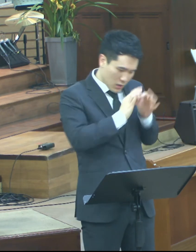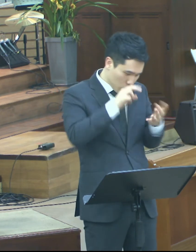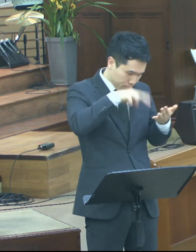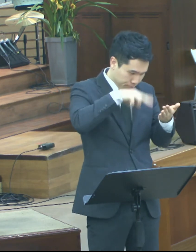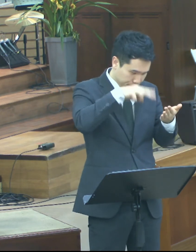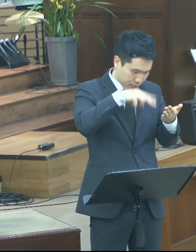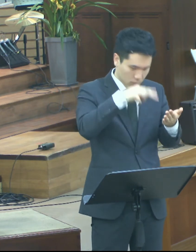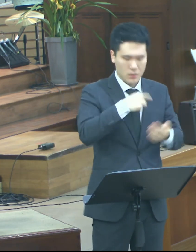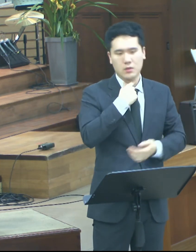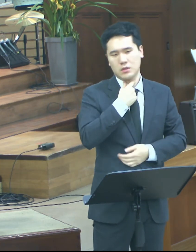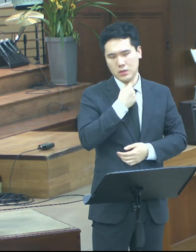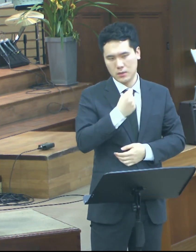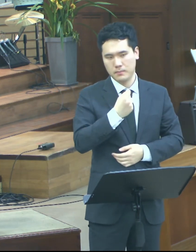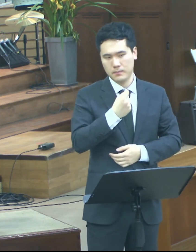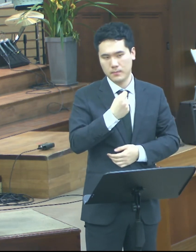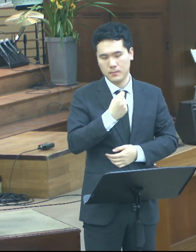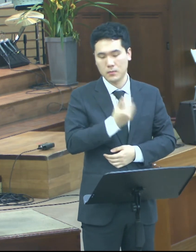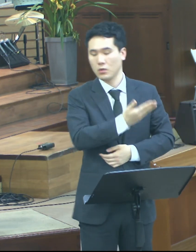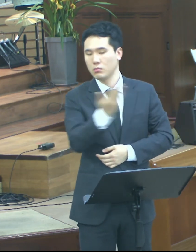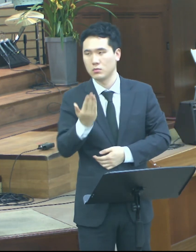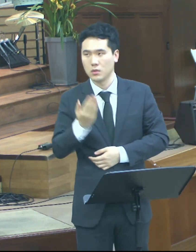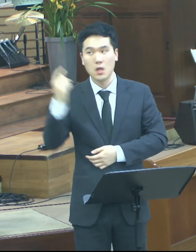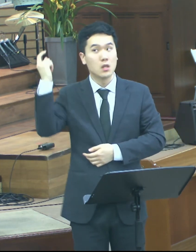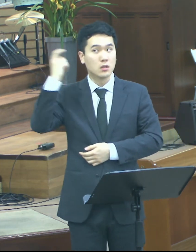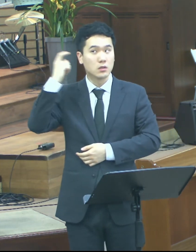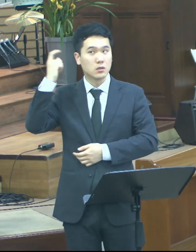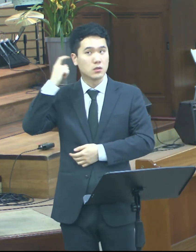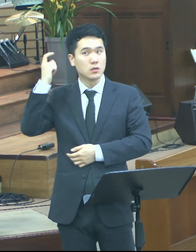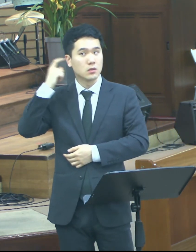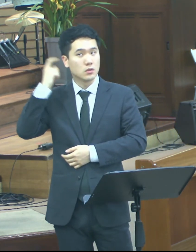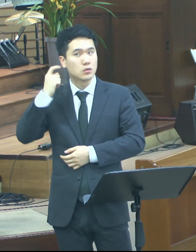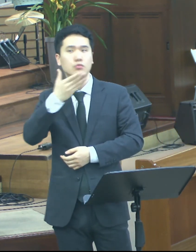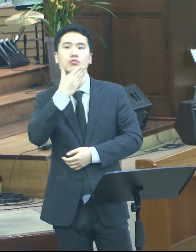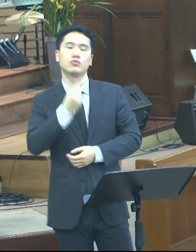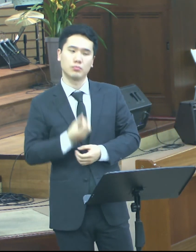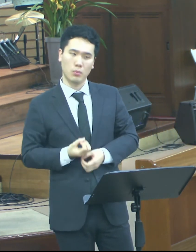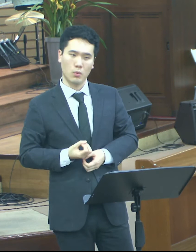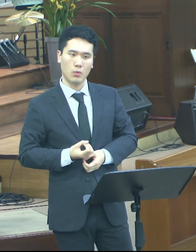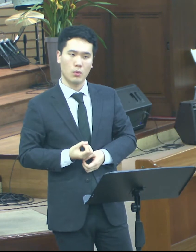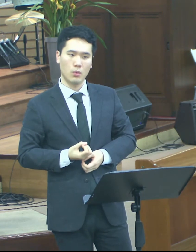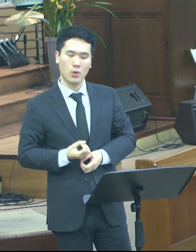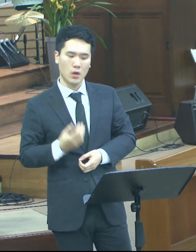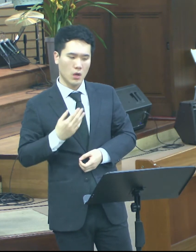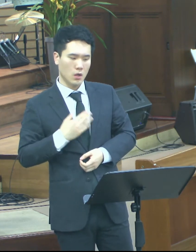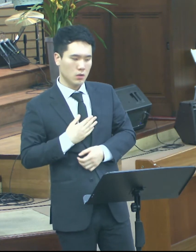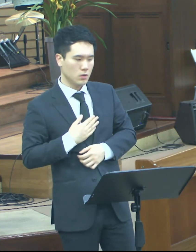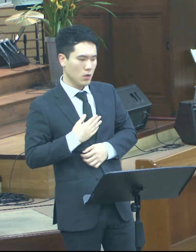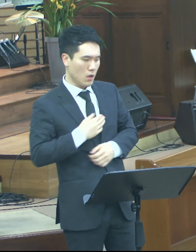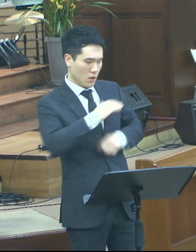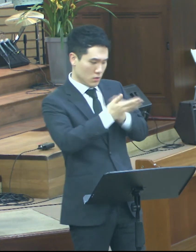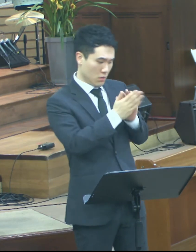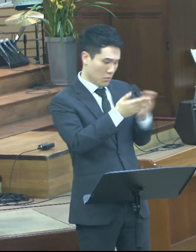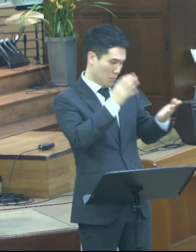이 들려지는 축복, 뭔가 들려지는 축복. 난독증에 걸린 사람처럼 성경만 보면 막 치는